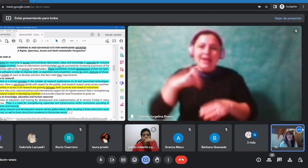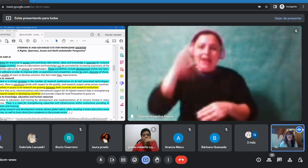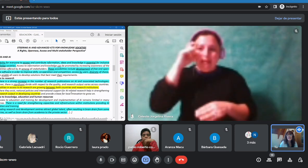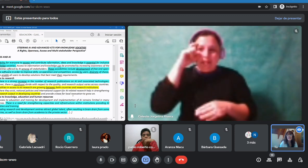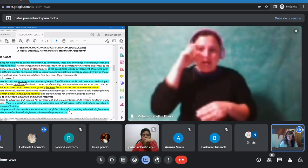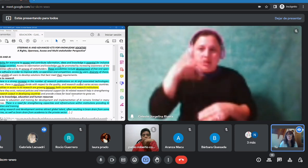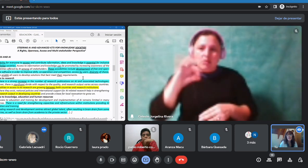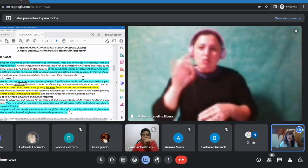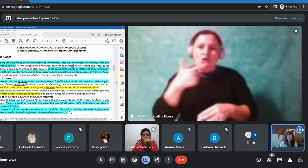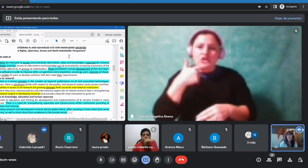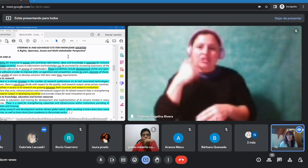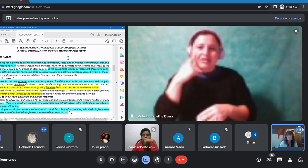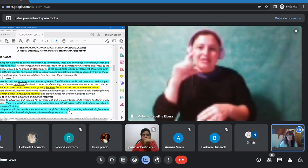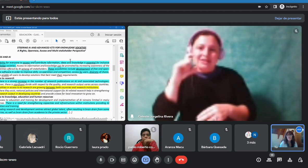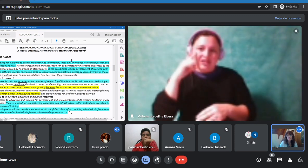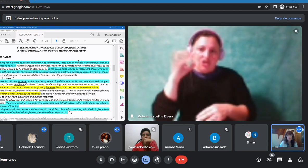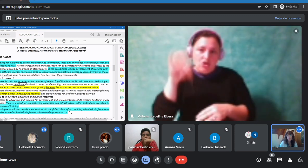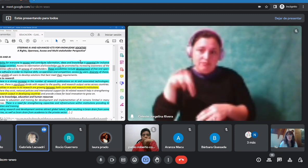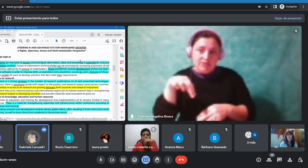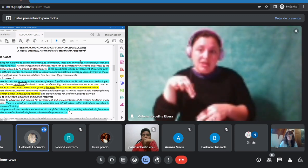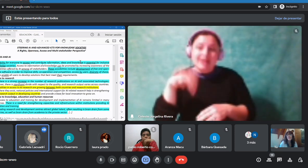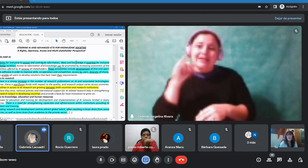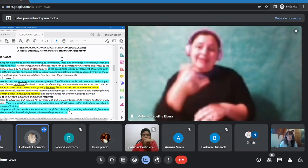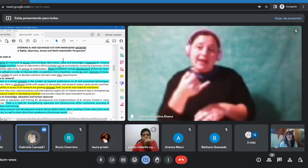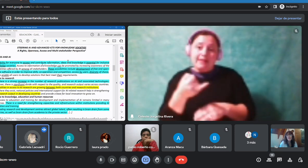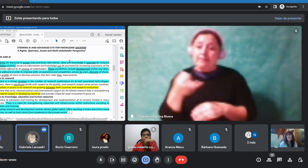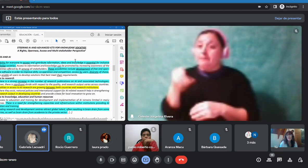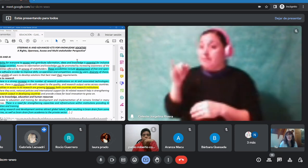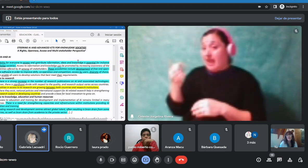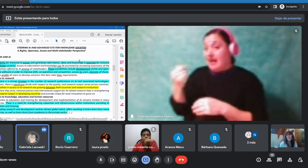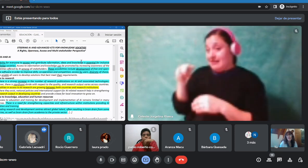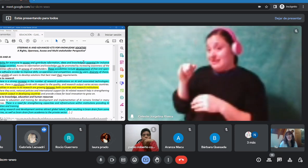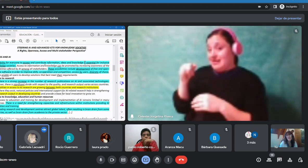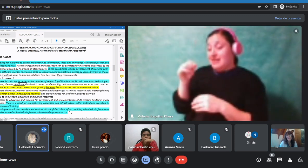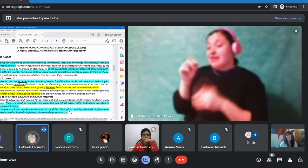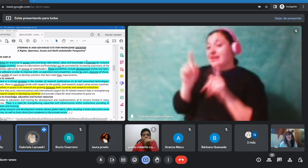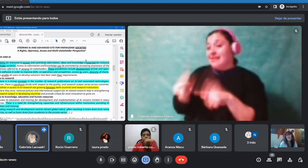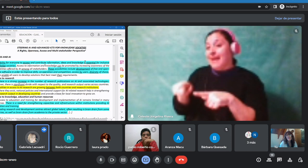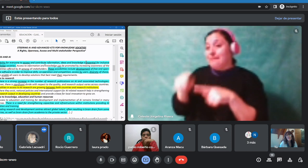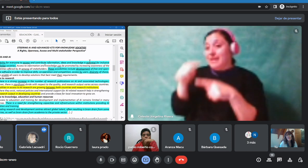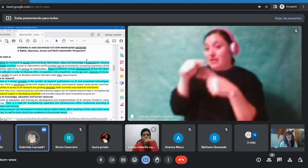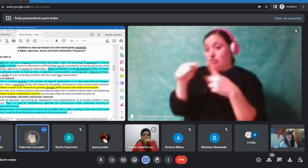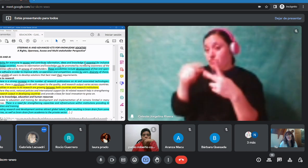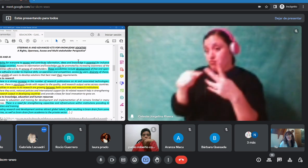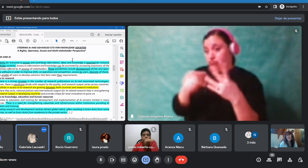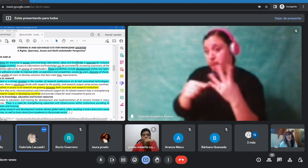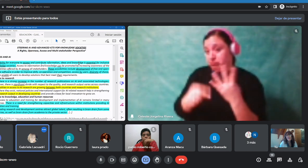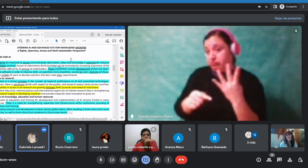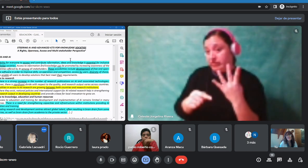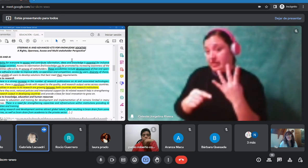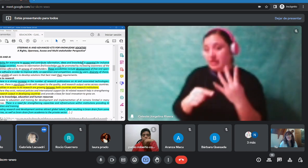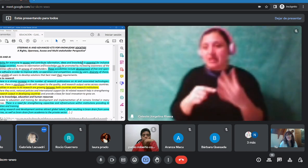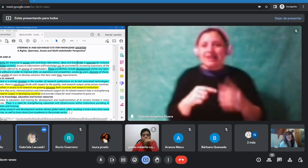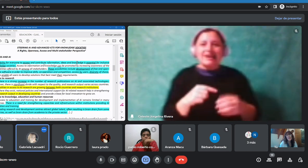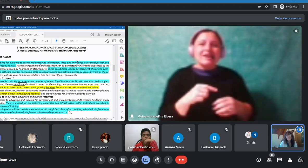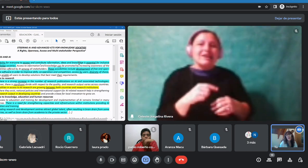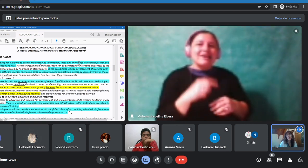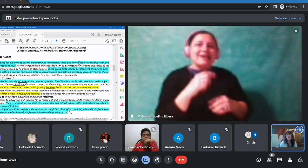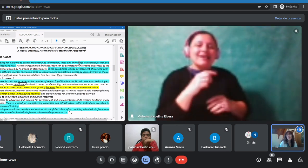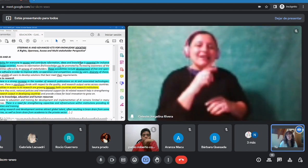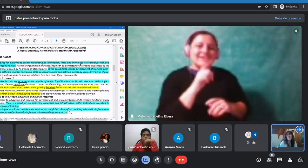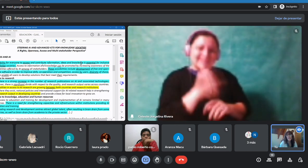Y está enumerado. Y está enumerado y el siguiente tiene la terminación te. Claro,